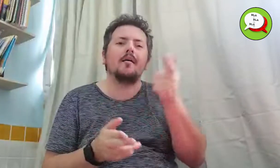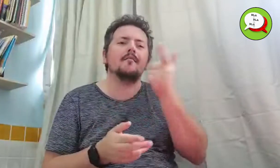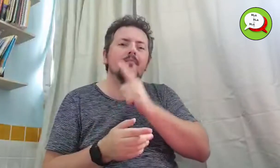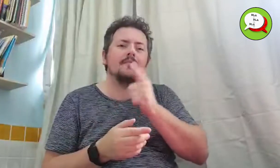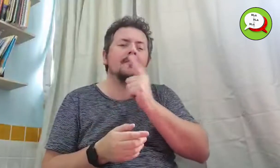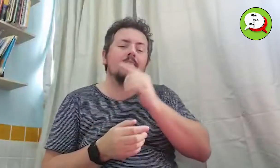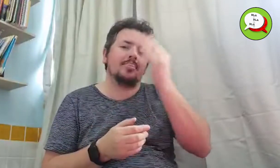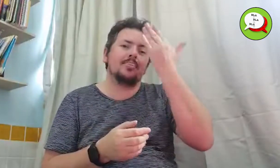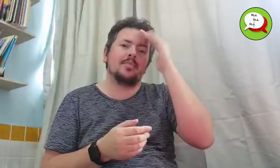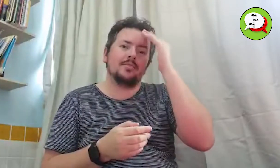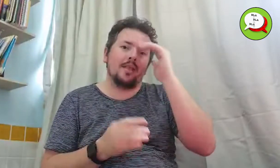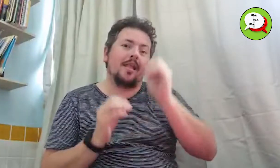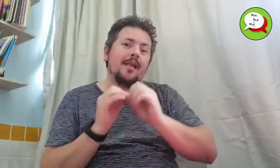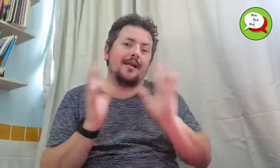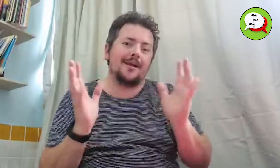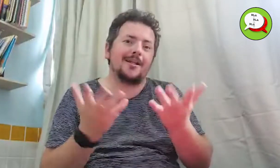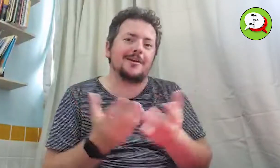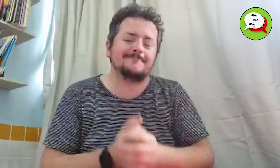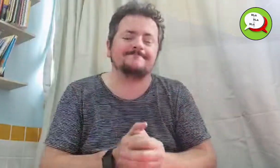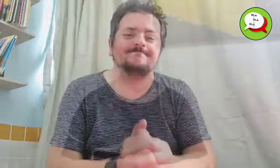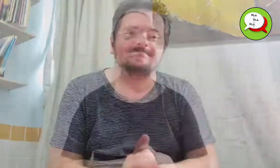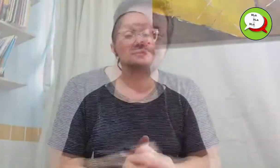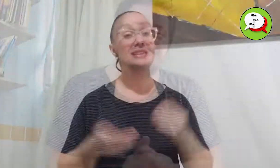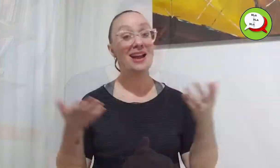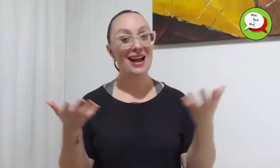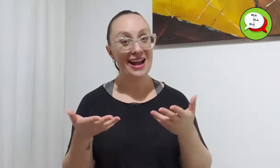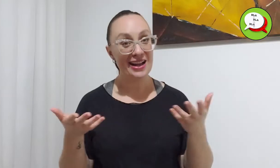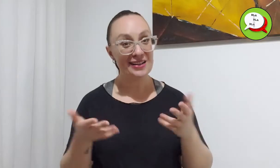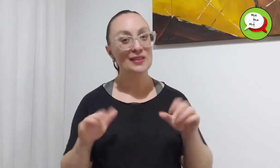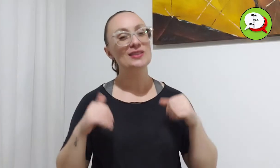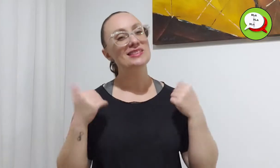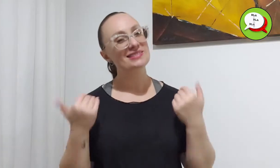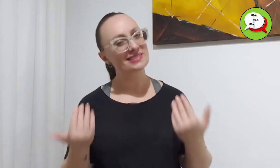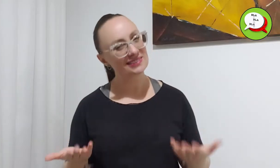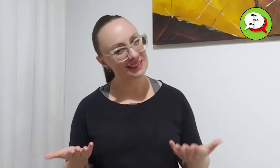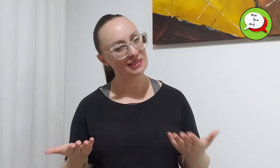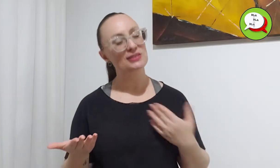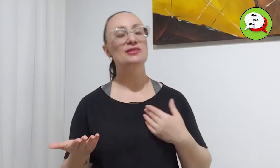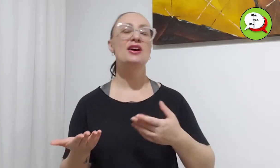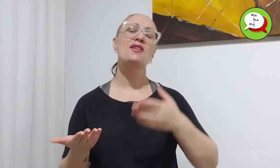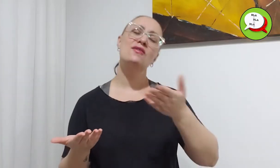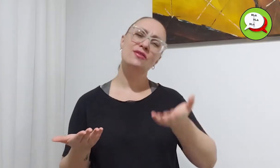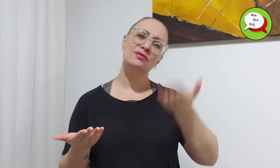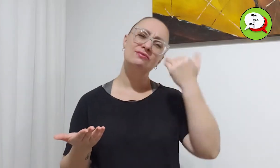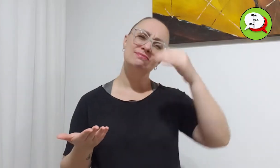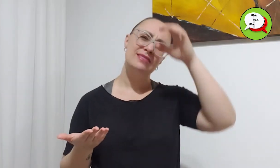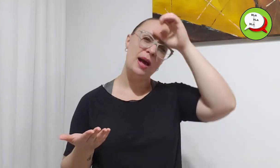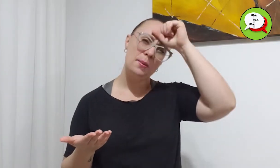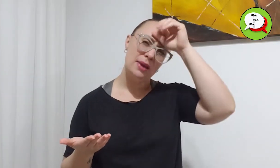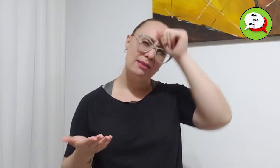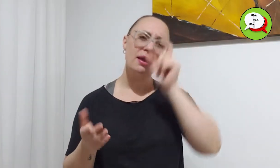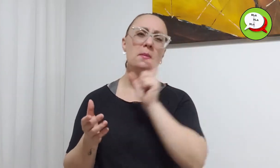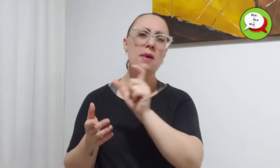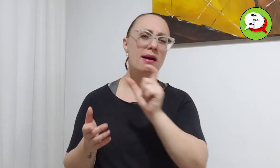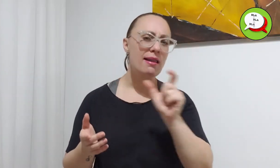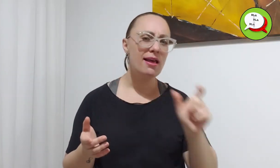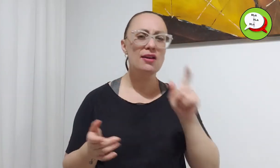conseguir responder, vai conseguir entender de forma muito mais clara. E agora então, vamos aprender algumas palavras que o